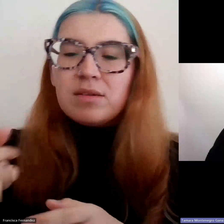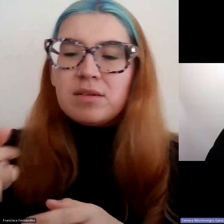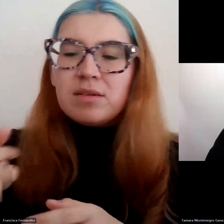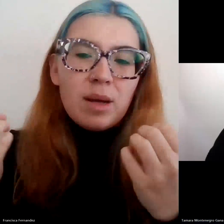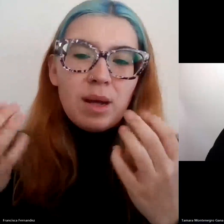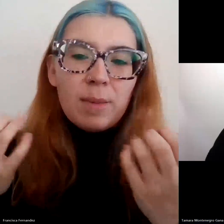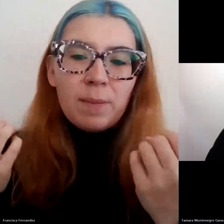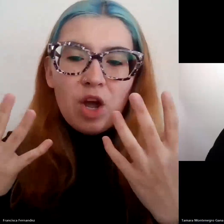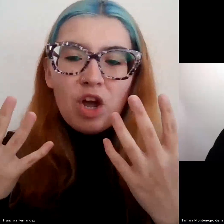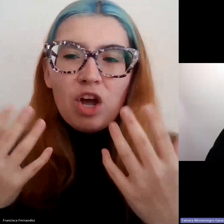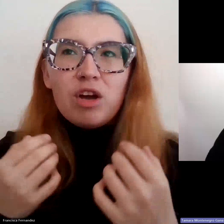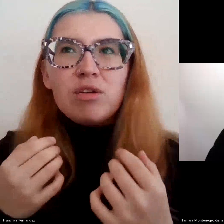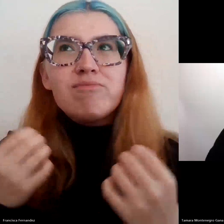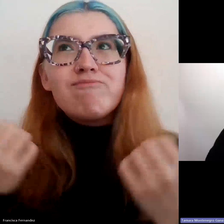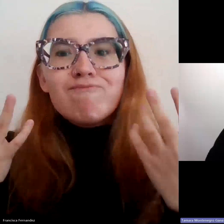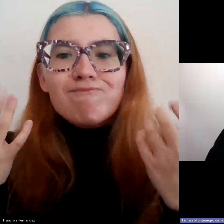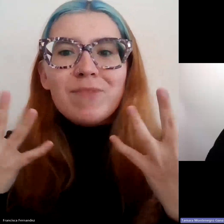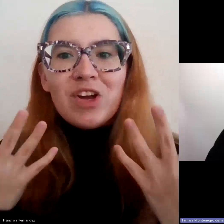también.